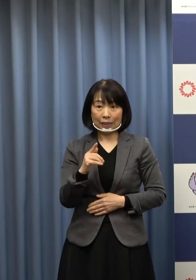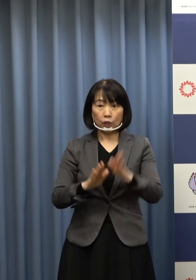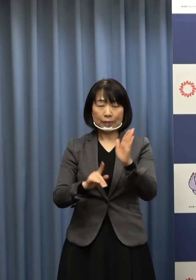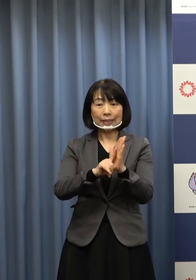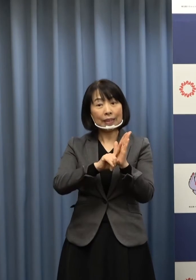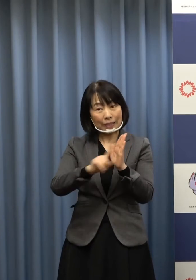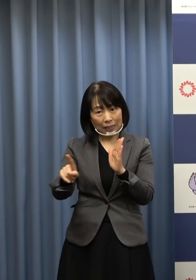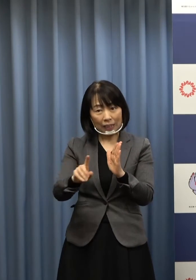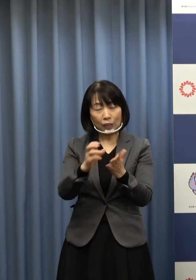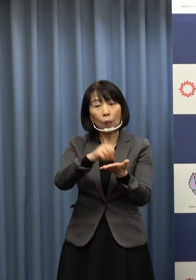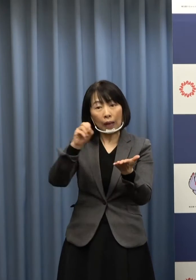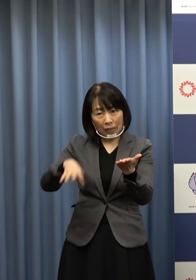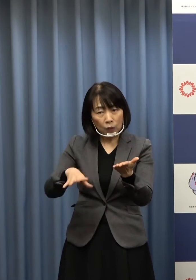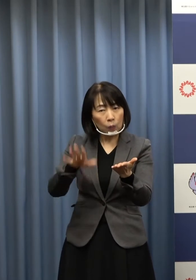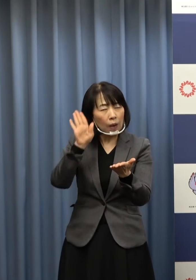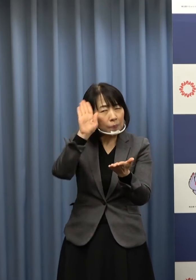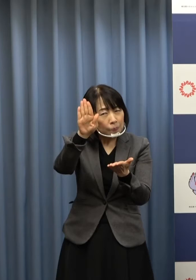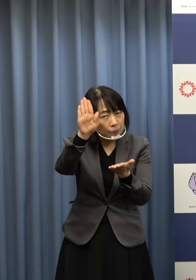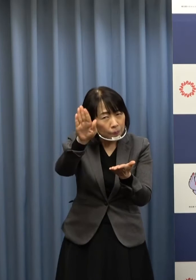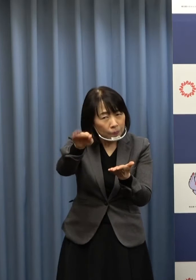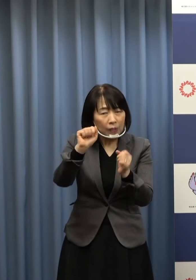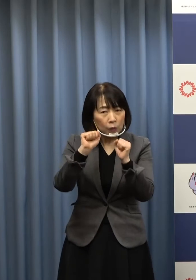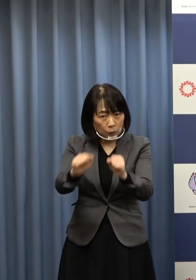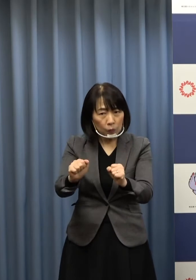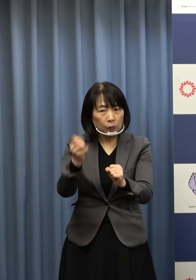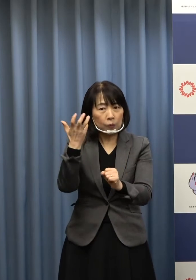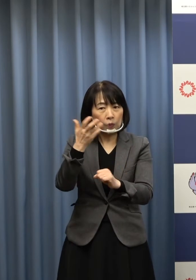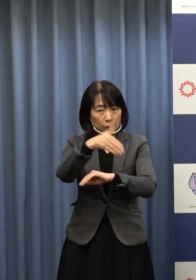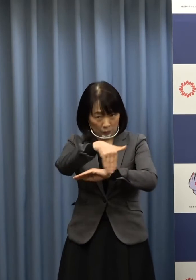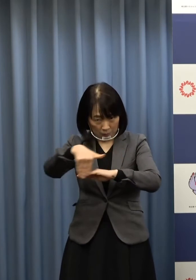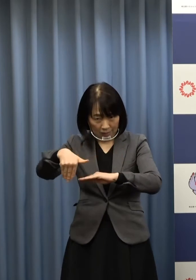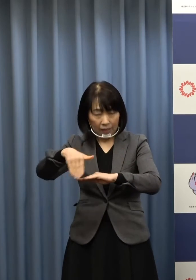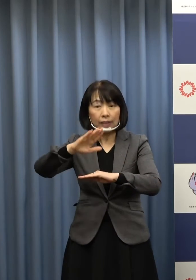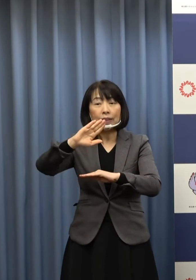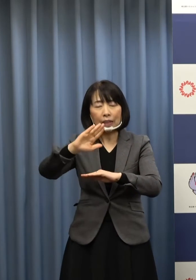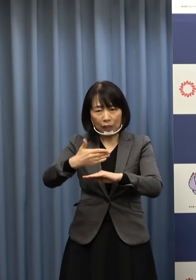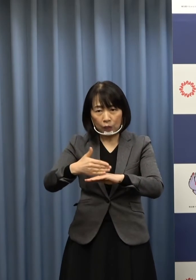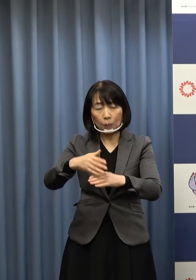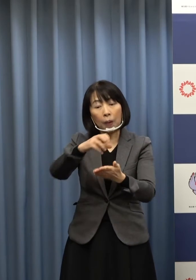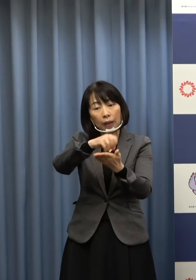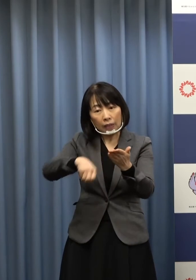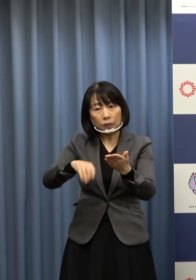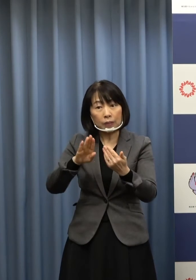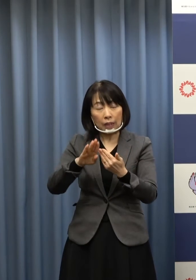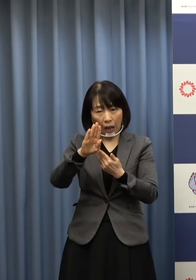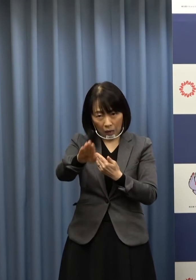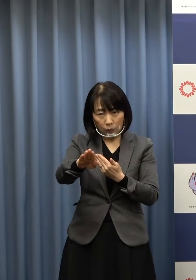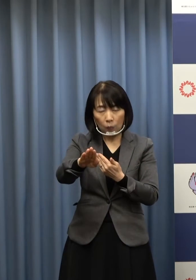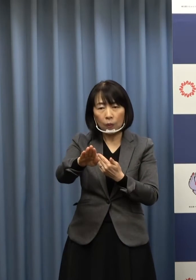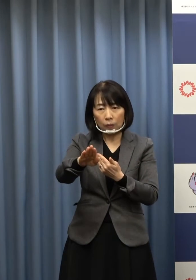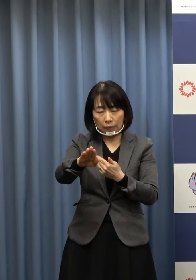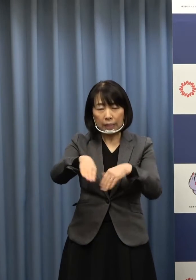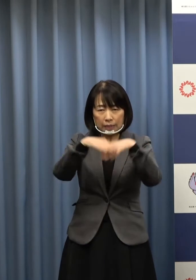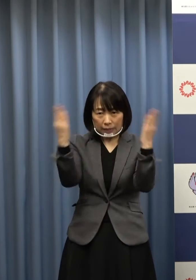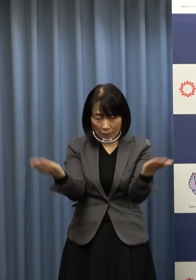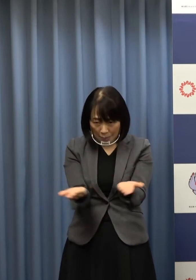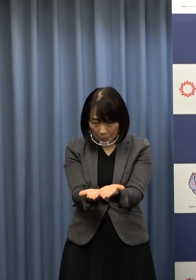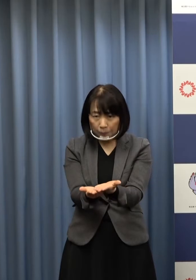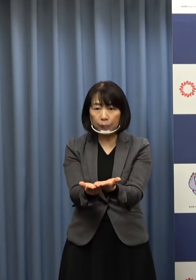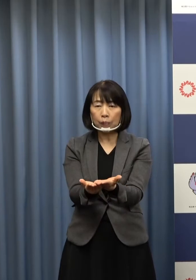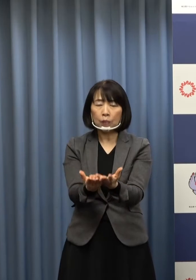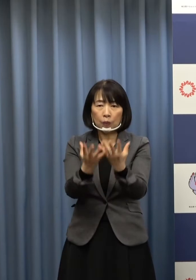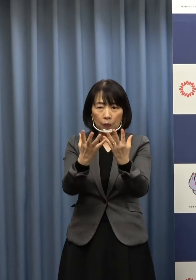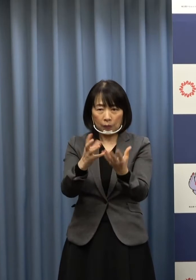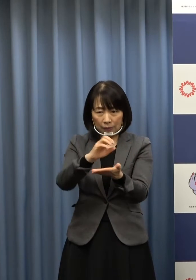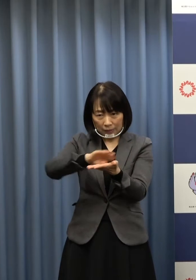と思います、緊急事態宣言を。ただ緊急事態宣言を解除したとしても全ての例えば自粛とかですね、こういったお願いが全て緩